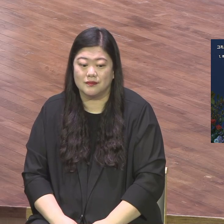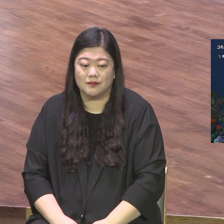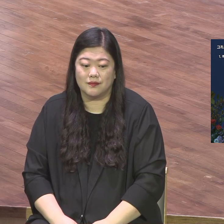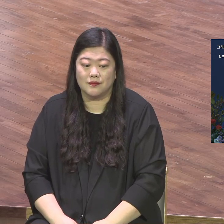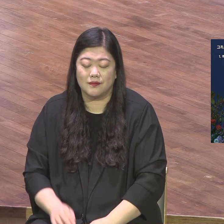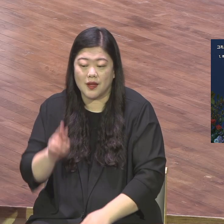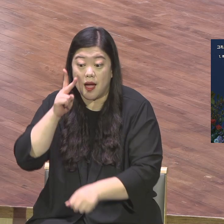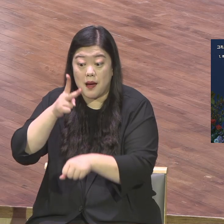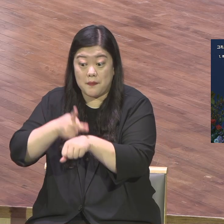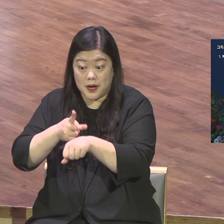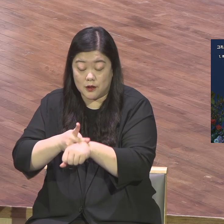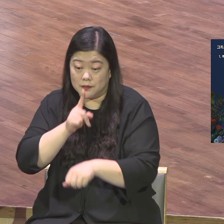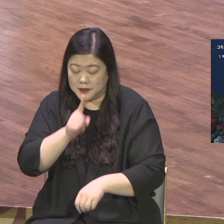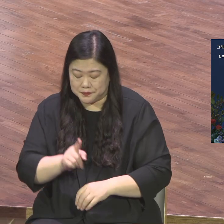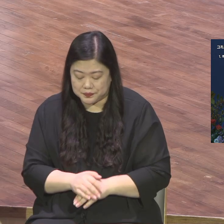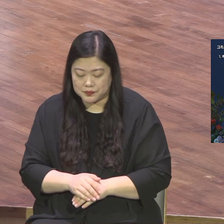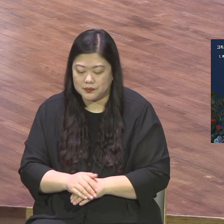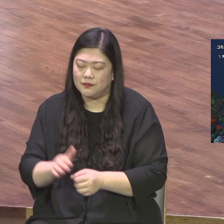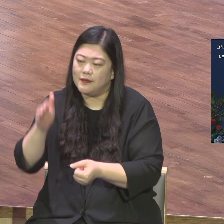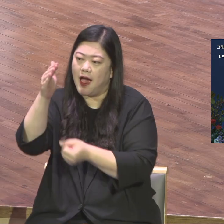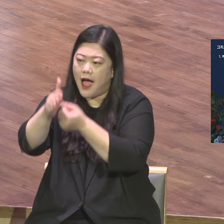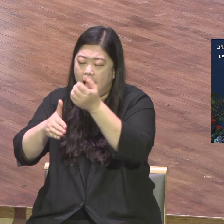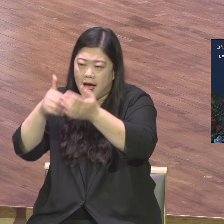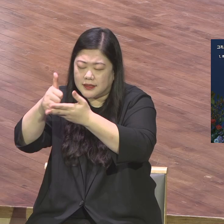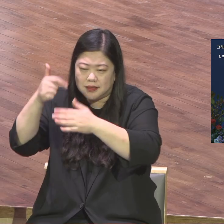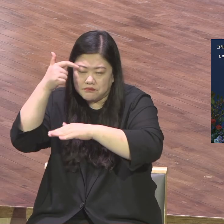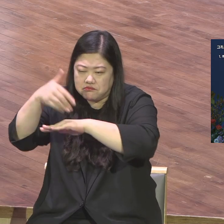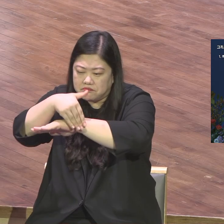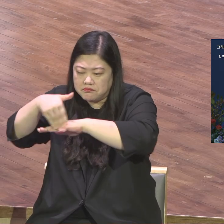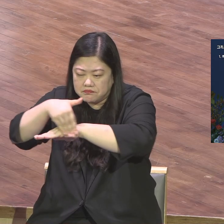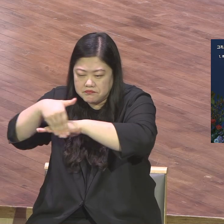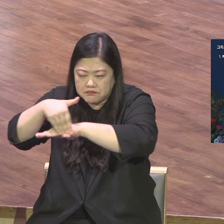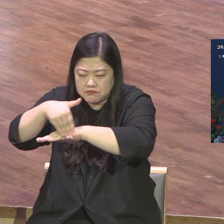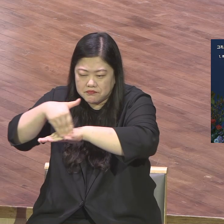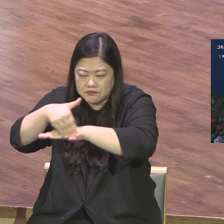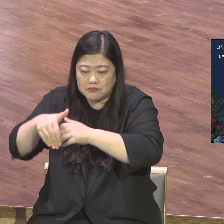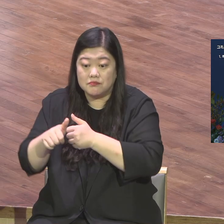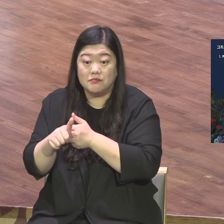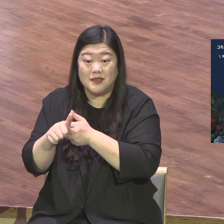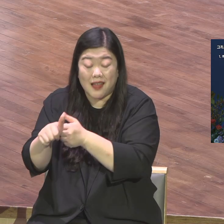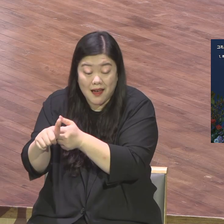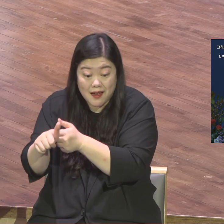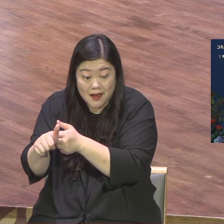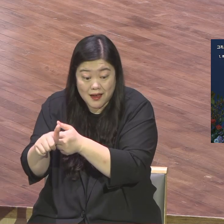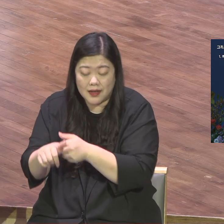하나님의 경륜에 따라 이제는 하나님의 경륜에 따라 이제는